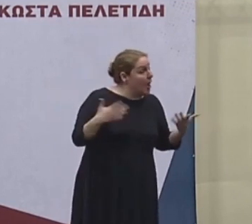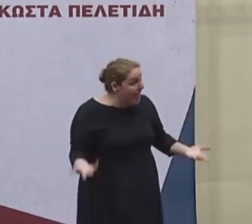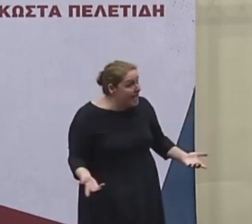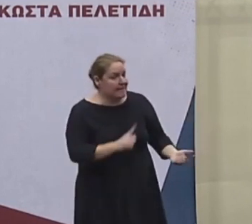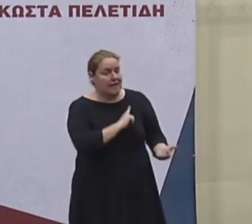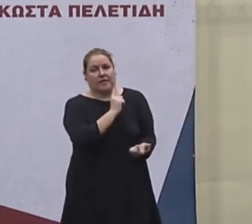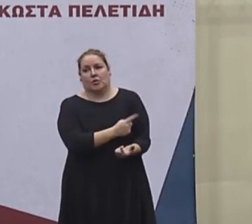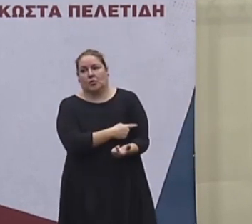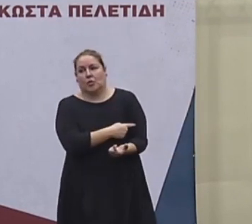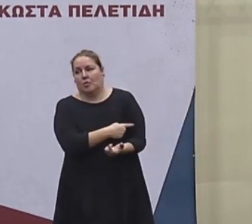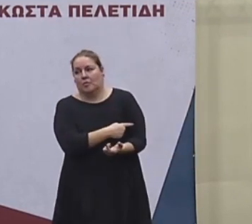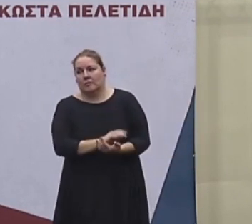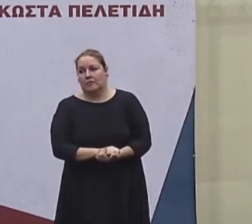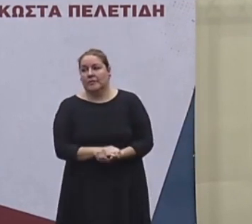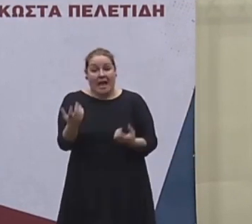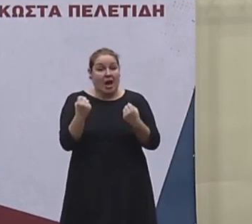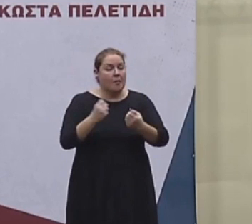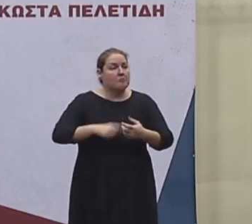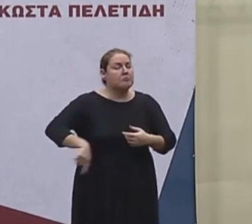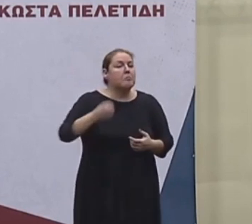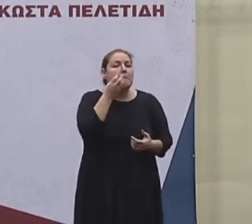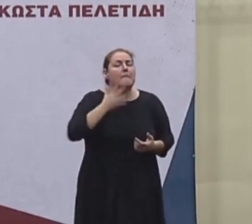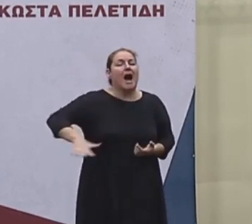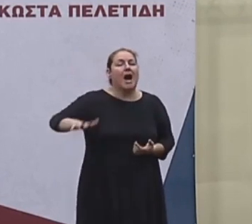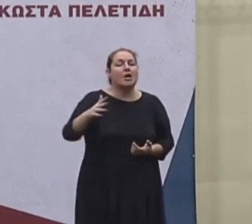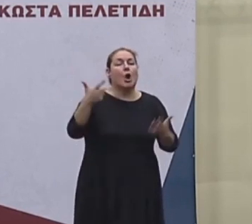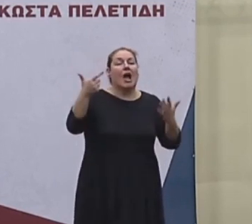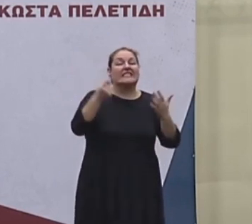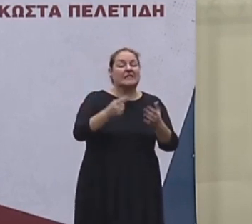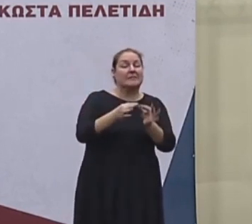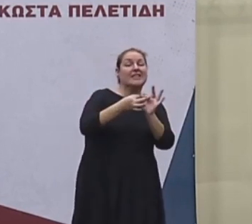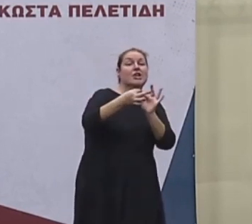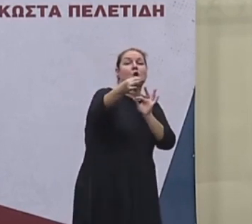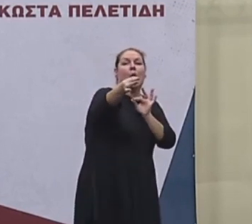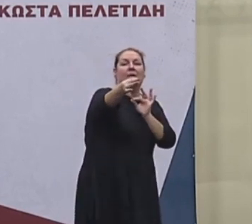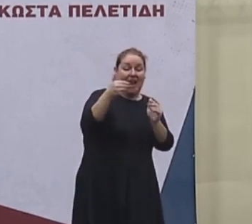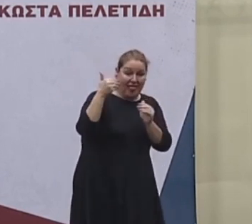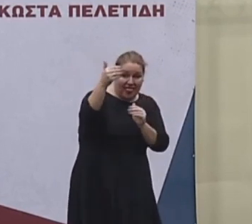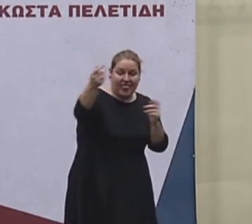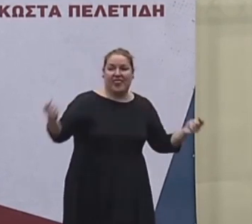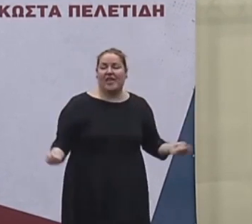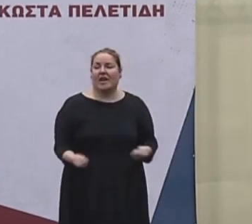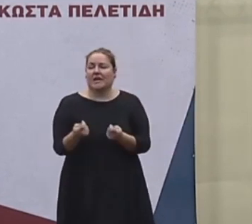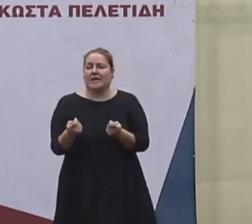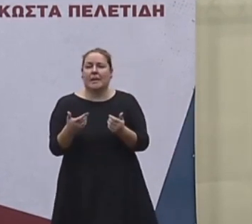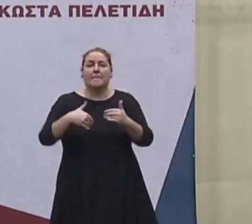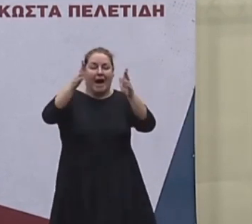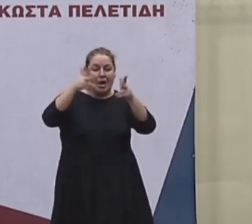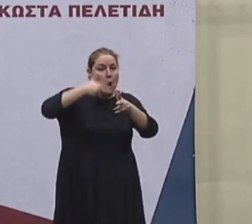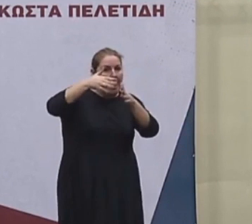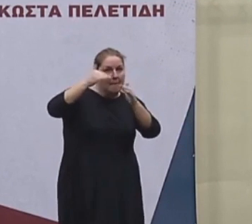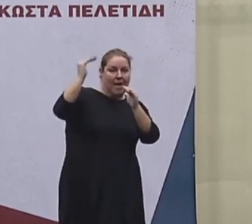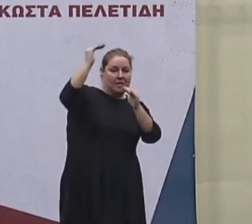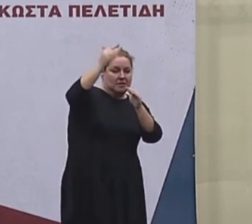δυνατό. Ένα γραμμικό πάρκο 6,5 χιλιομέτρων θα γίνει πάνω από τις